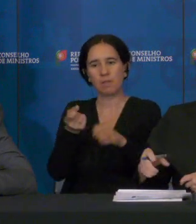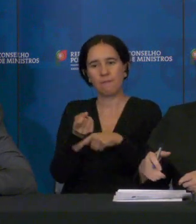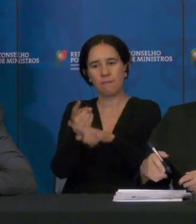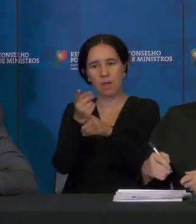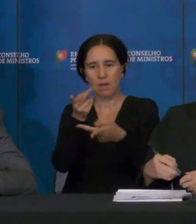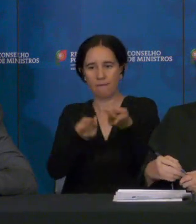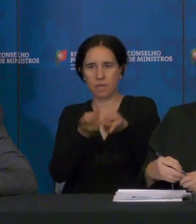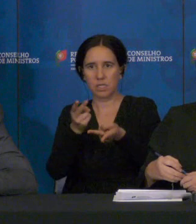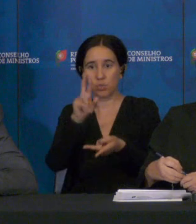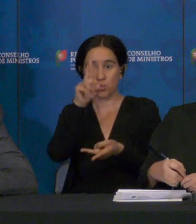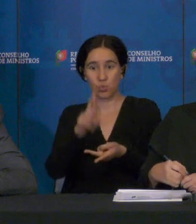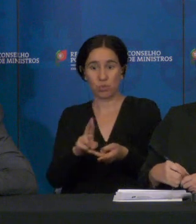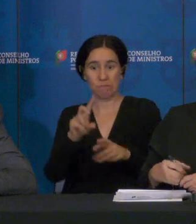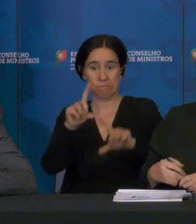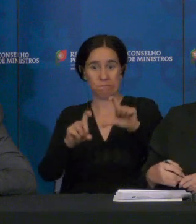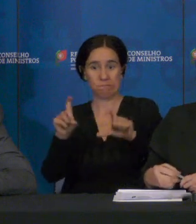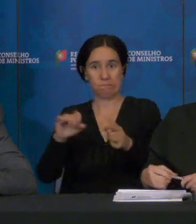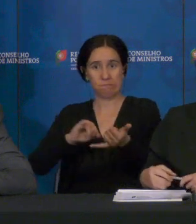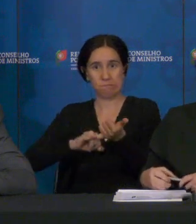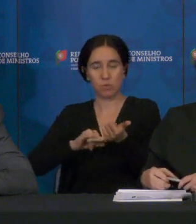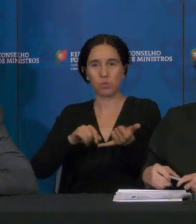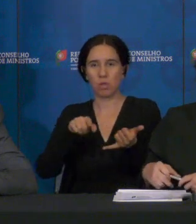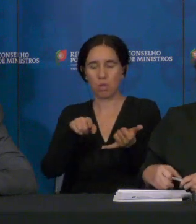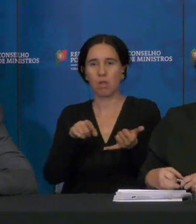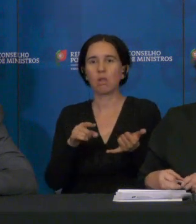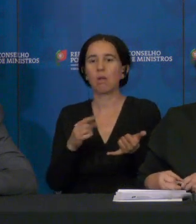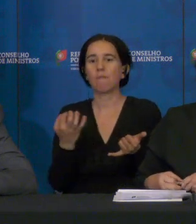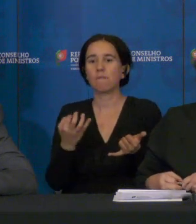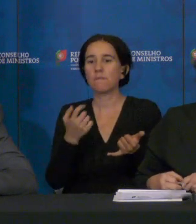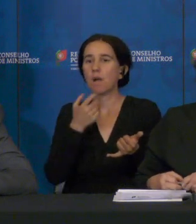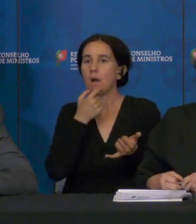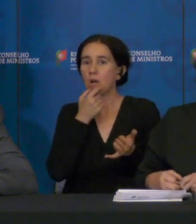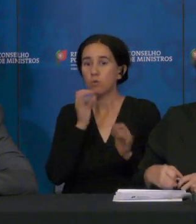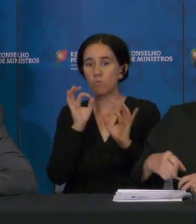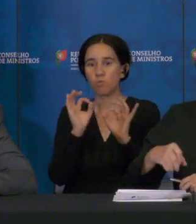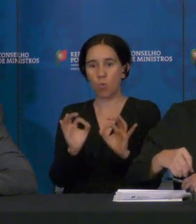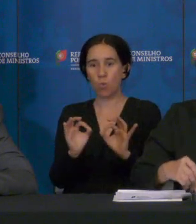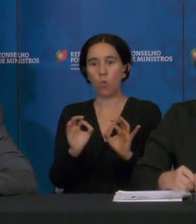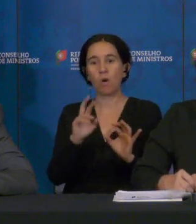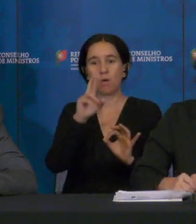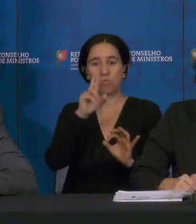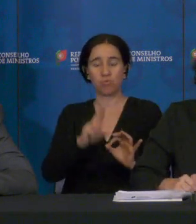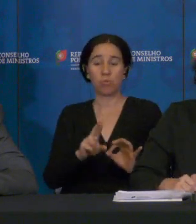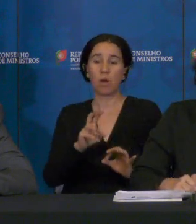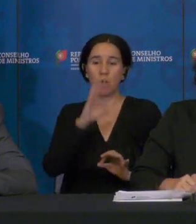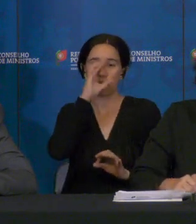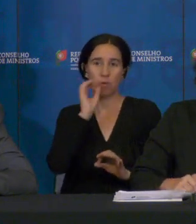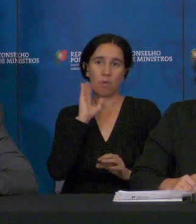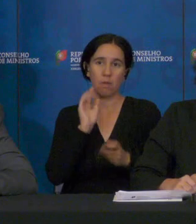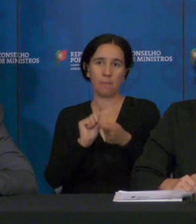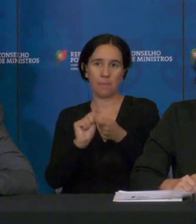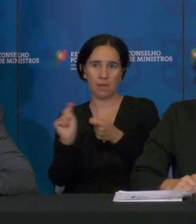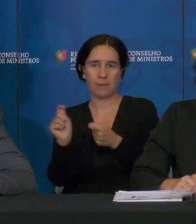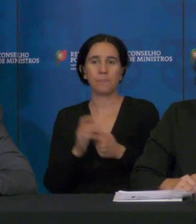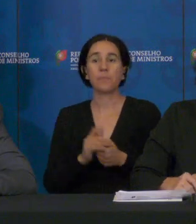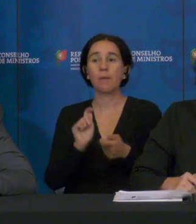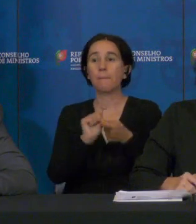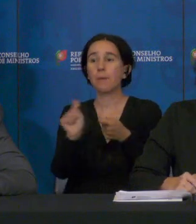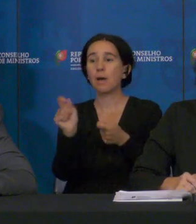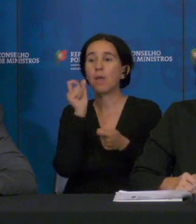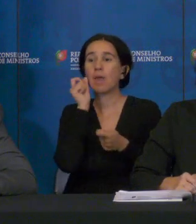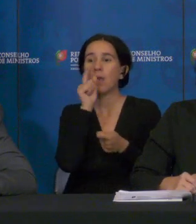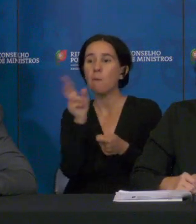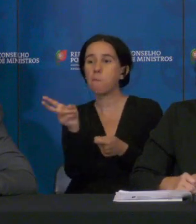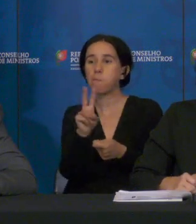avaliação do valor desta participação social. Uma vez que ele seja determinado, o Governo tem que pagar. Pagará a quem demonstrar